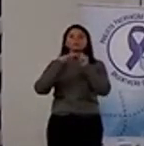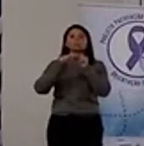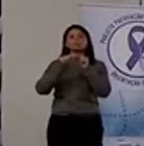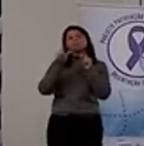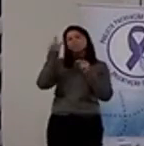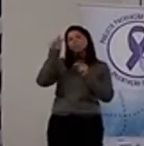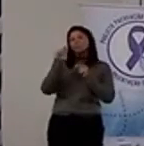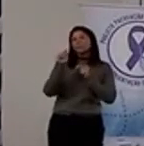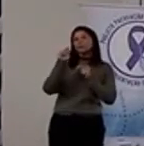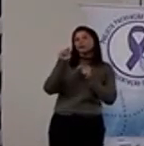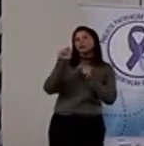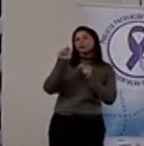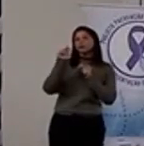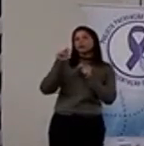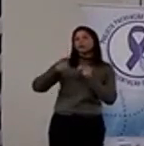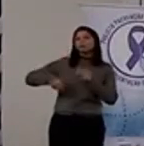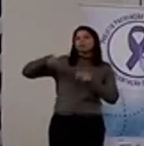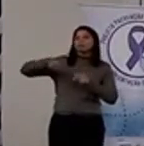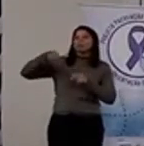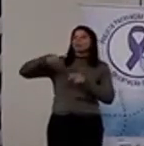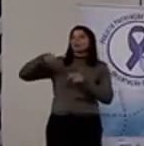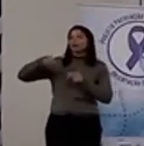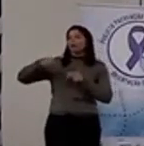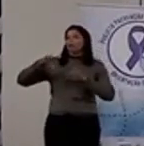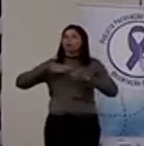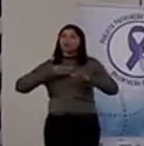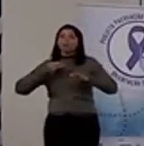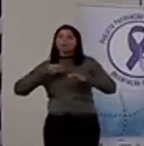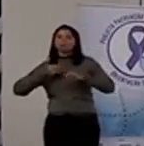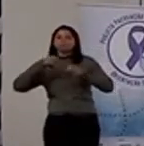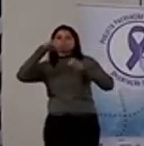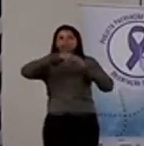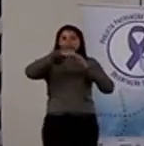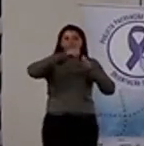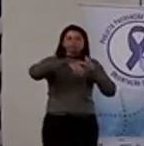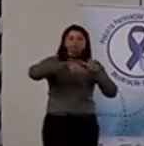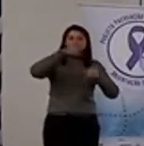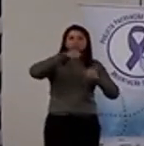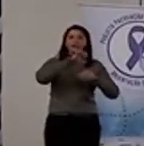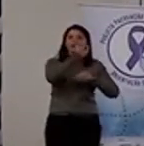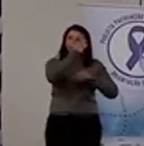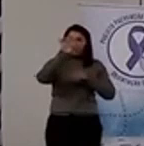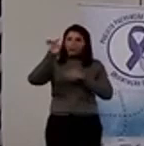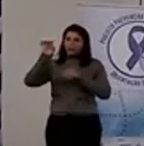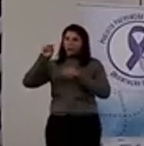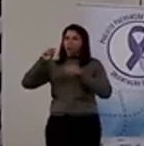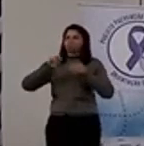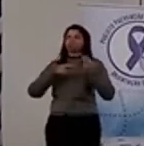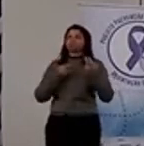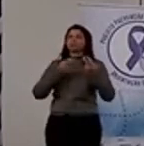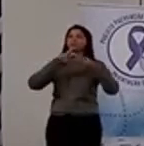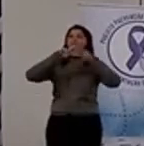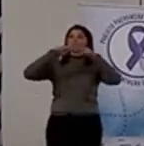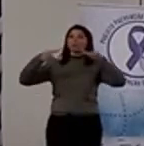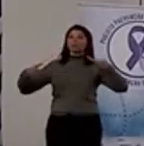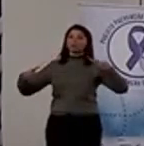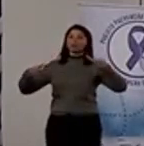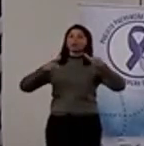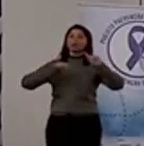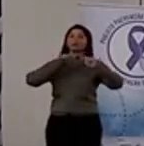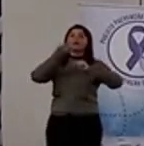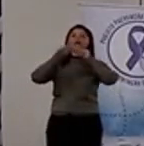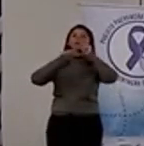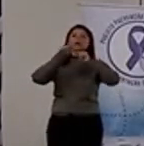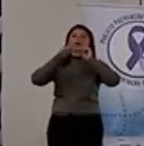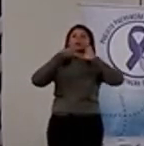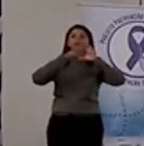pequenas malas cheias de roupa. Cada roupa é um DNA, é um gene. Então, assim, cada cromossomo